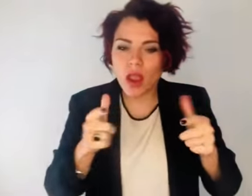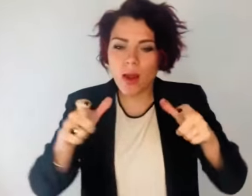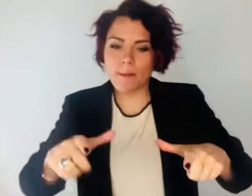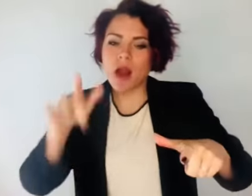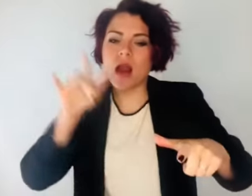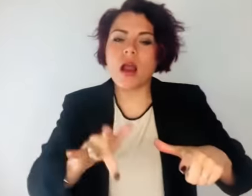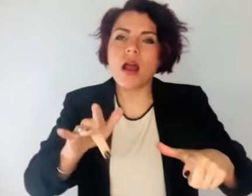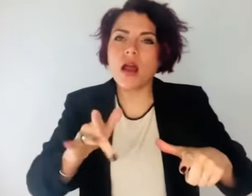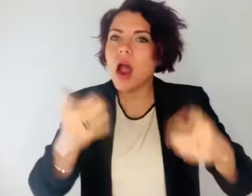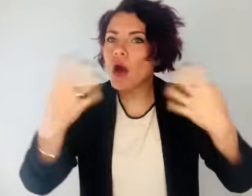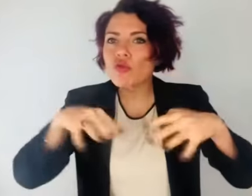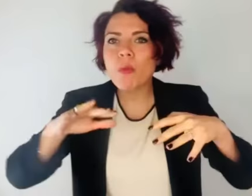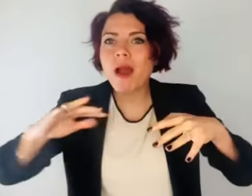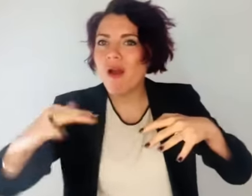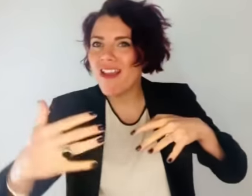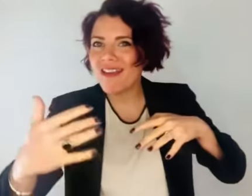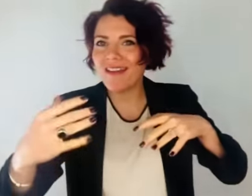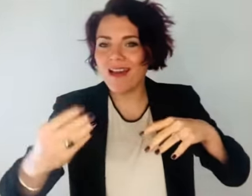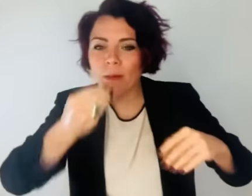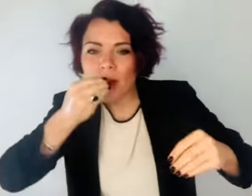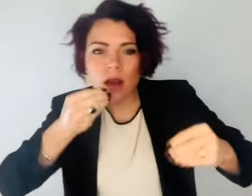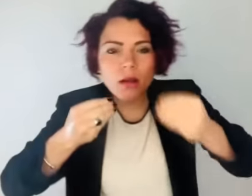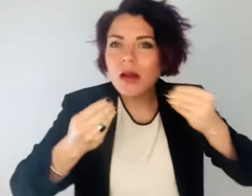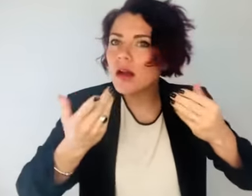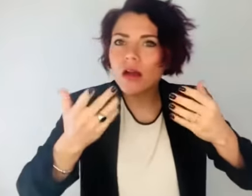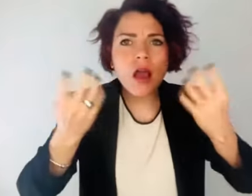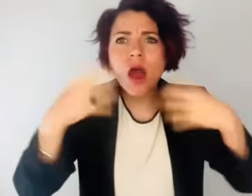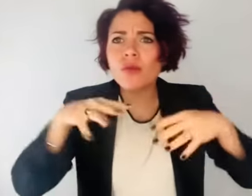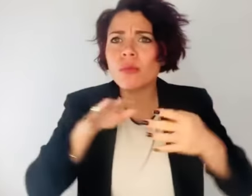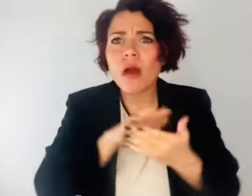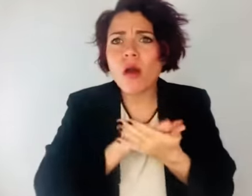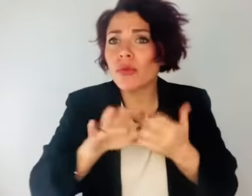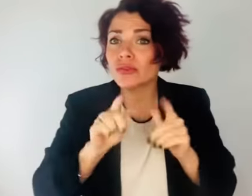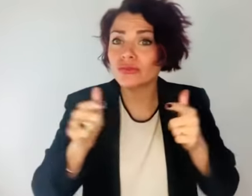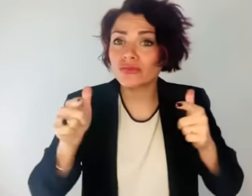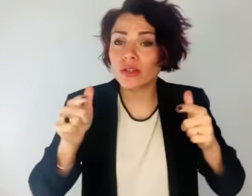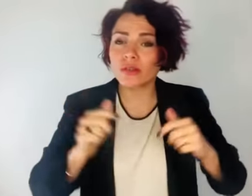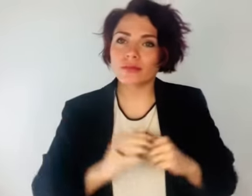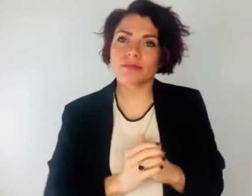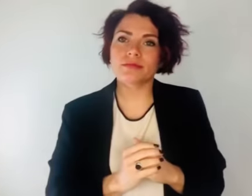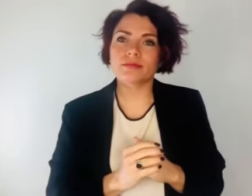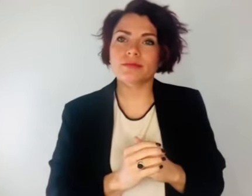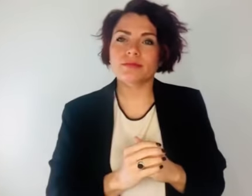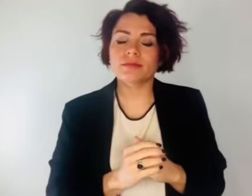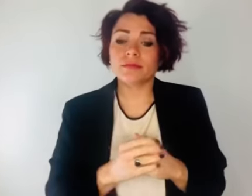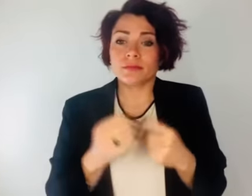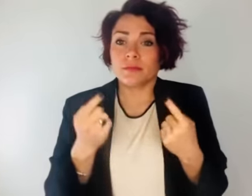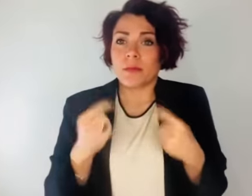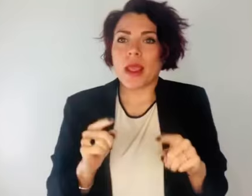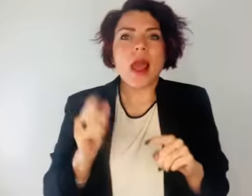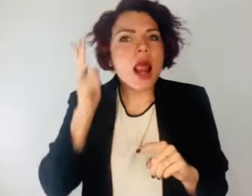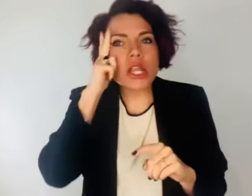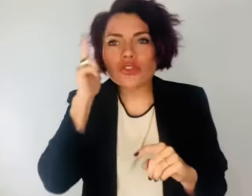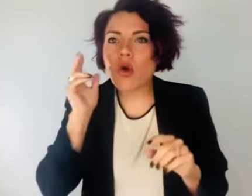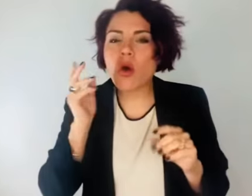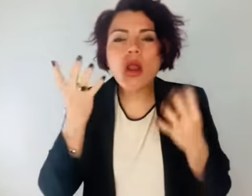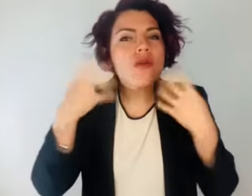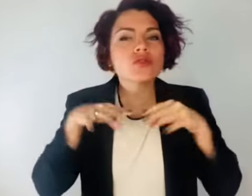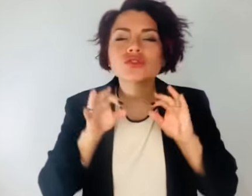nel piatto tutto il piatto diventa impuro e tutti coloro che mangiano dentro diventano impuri questa è la